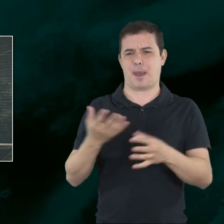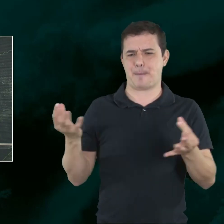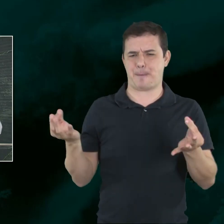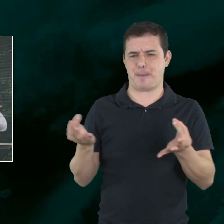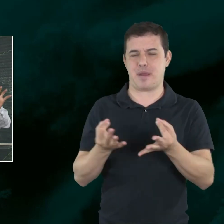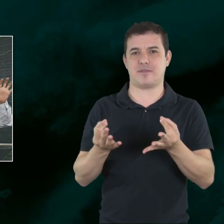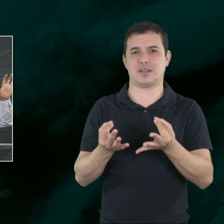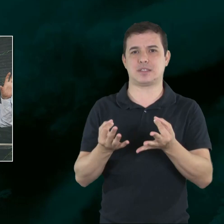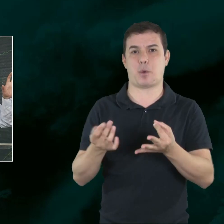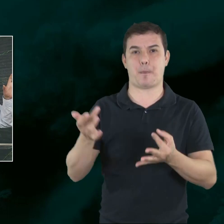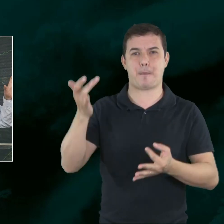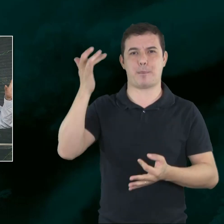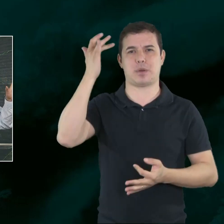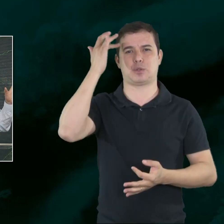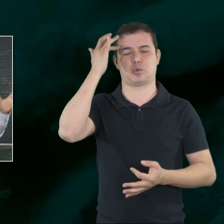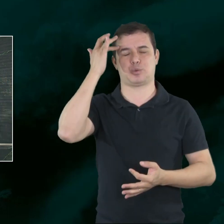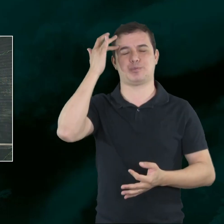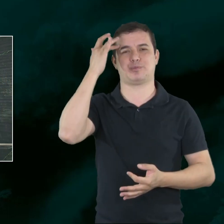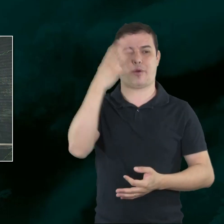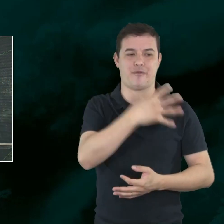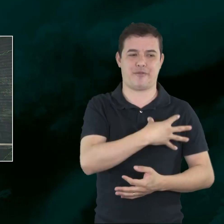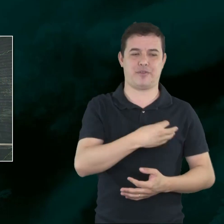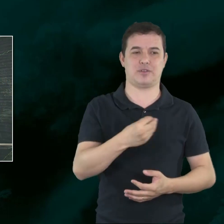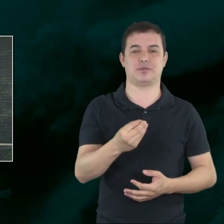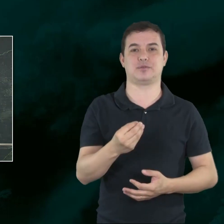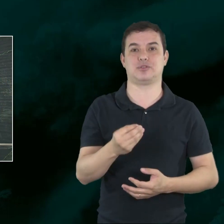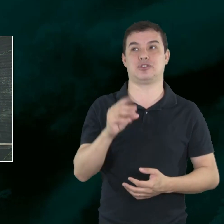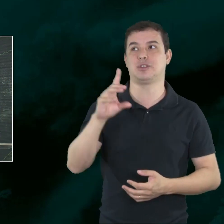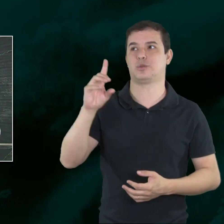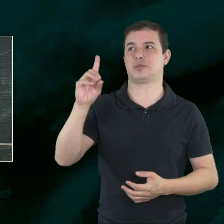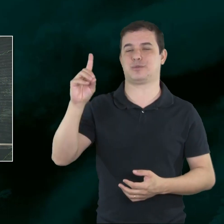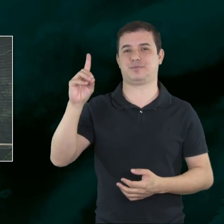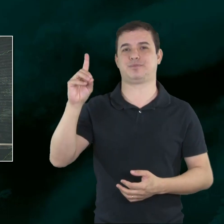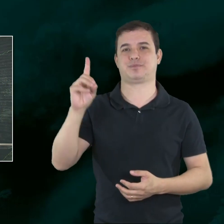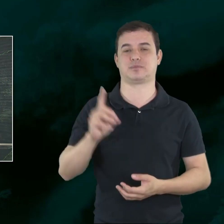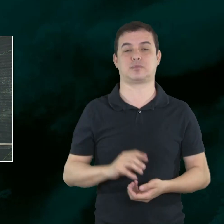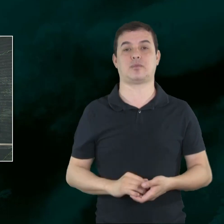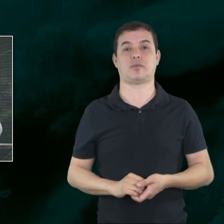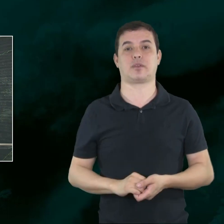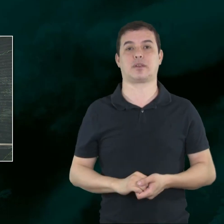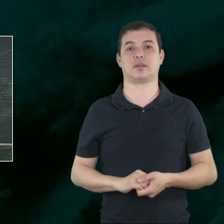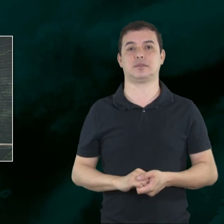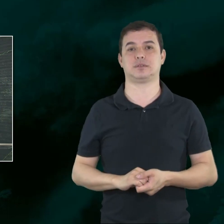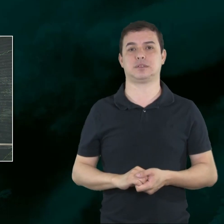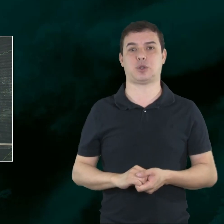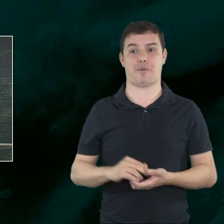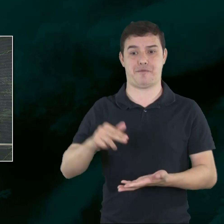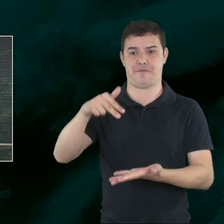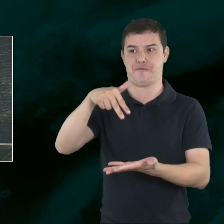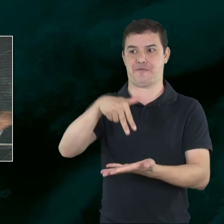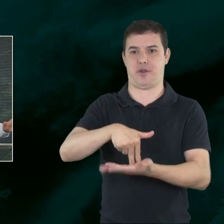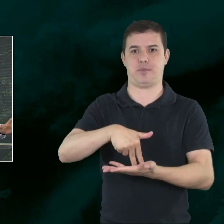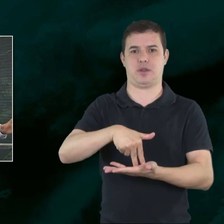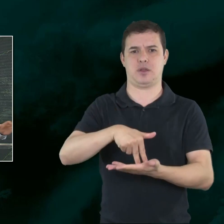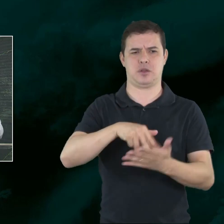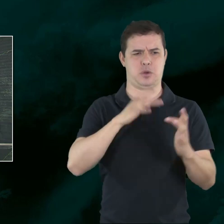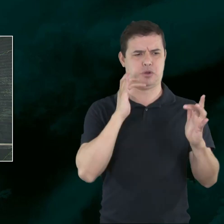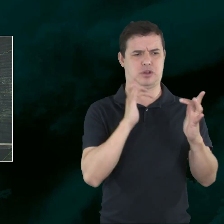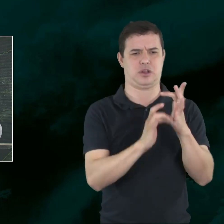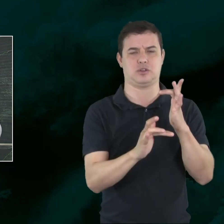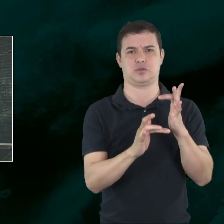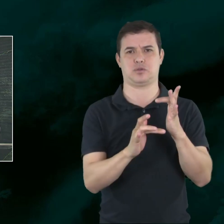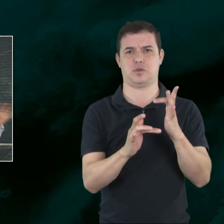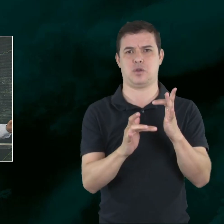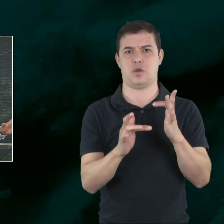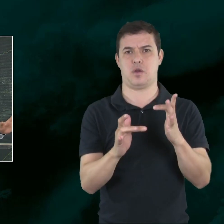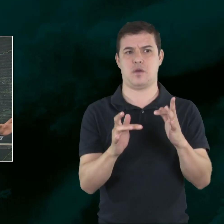maturidade. Aí quando chegar esse tempo da pressão final, nós estamos firmes, a nossa fé não vai vacilar, a